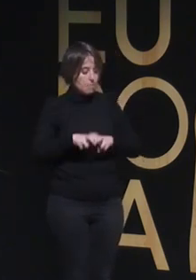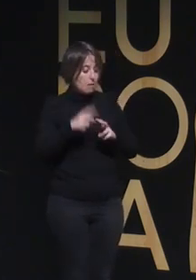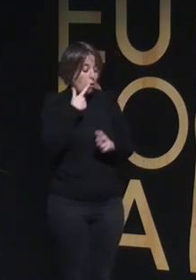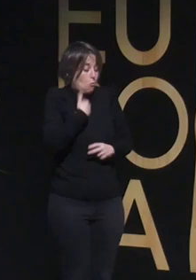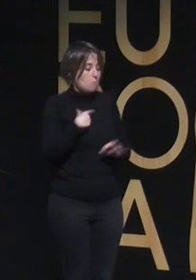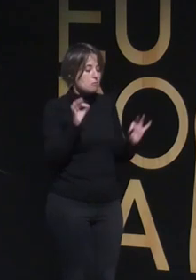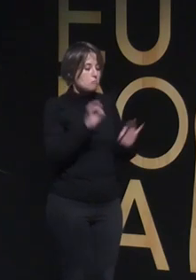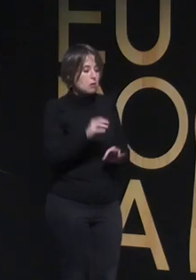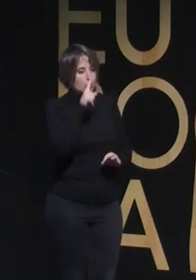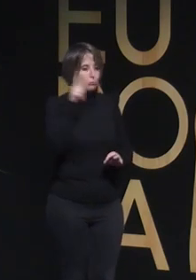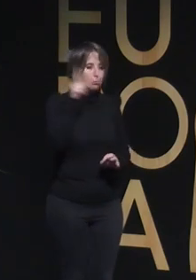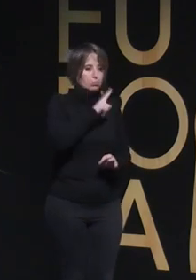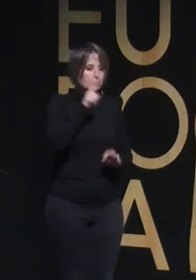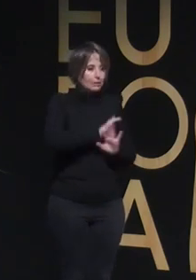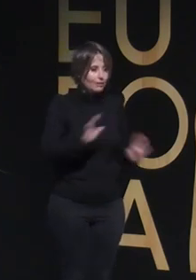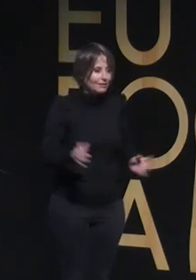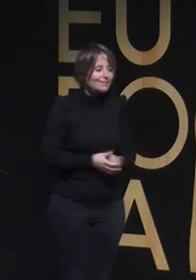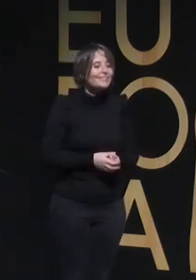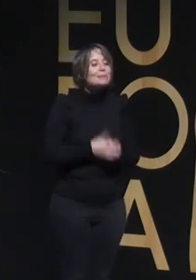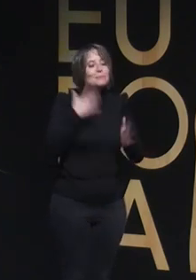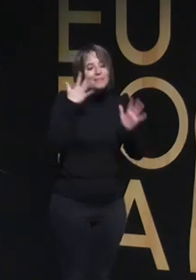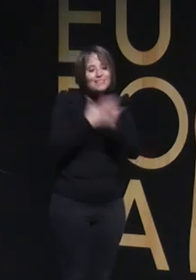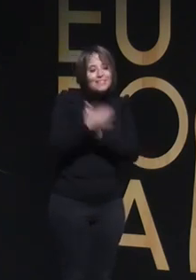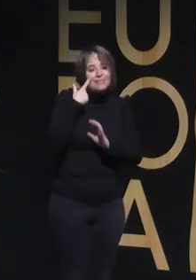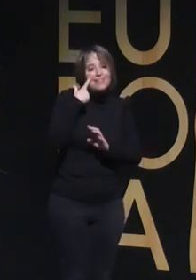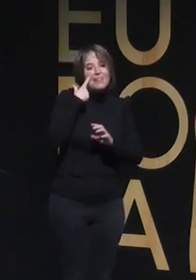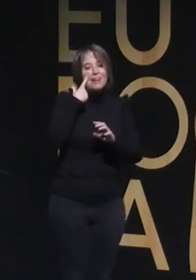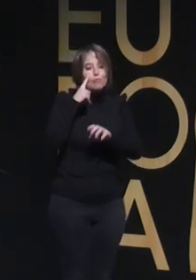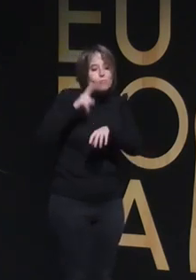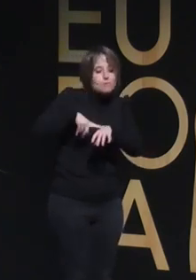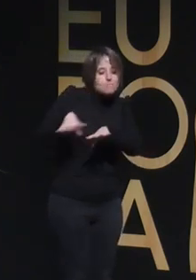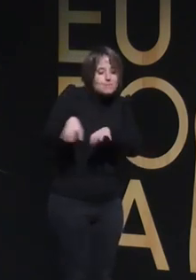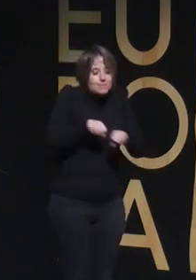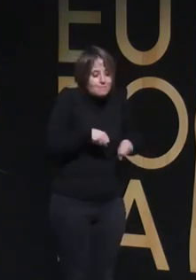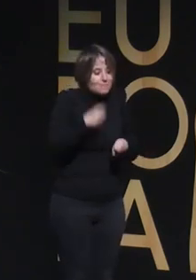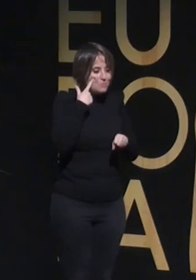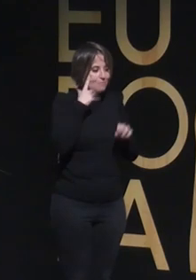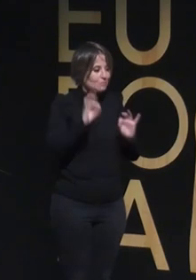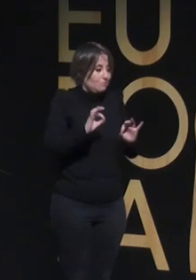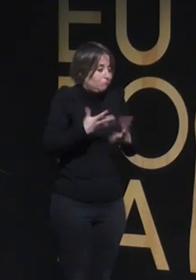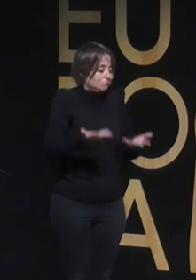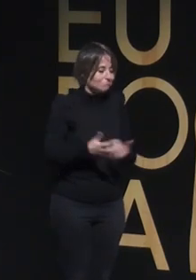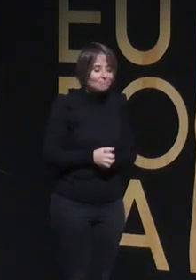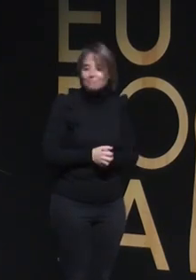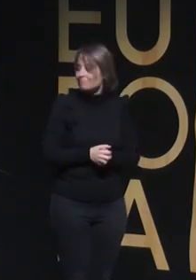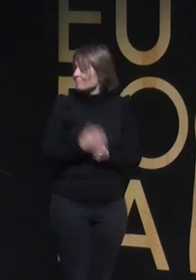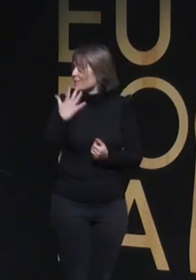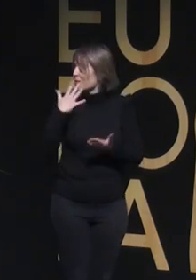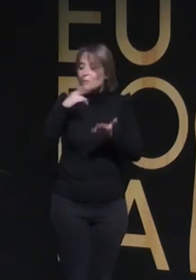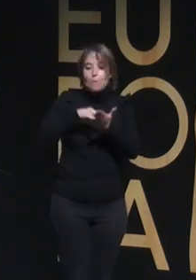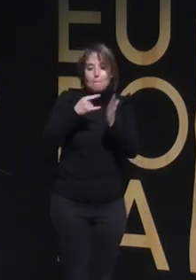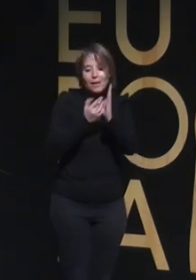nada, puta madre. O sea, estás, el gusano de tiempo le ha atrapado. Por lo tanto, él está encantado ahí. ¿Y no hay un plan, una tercera